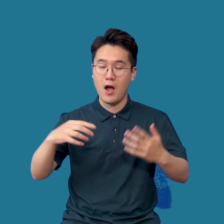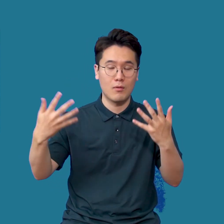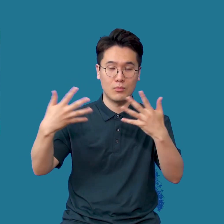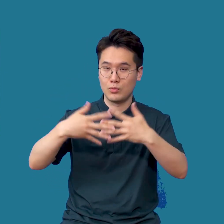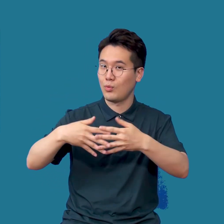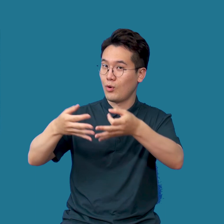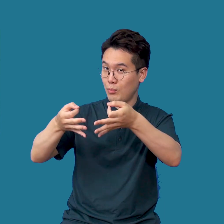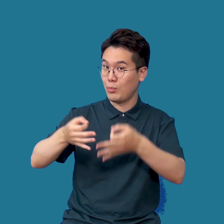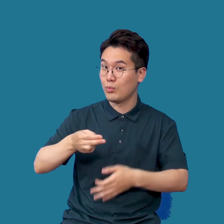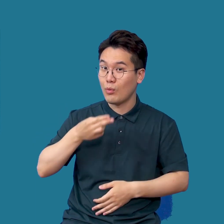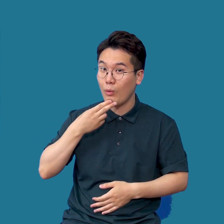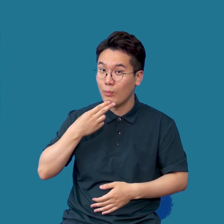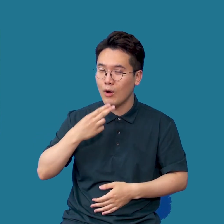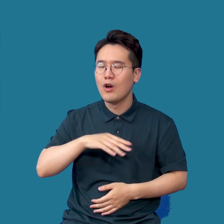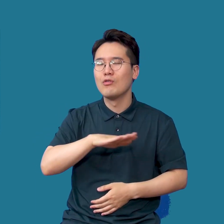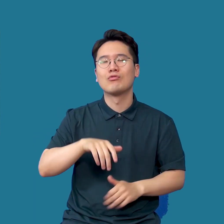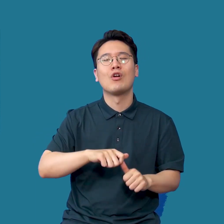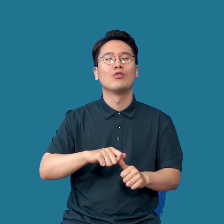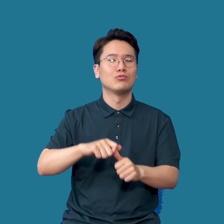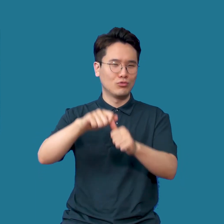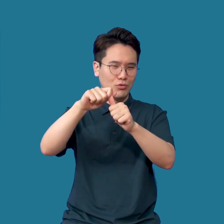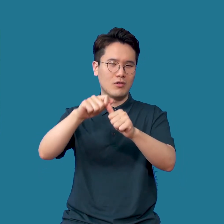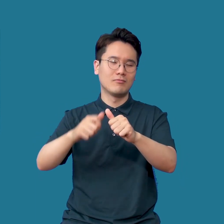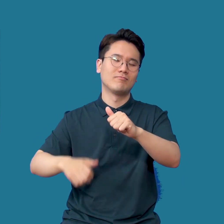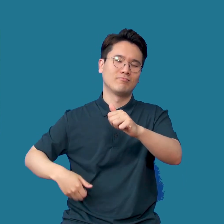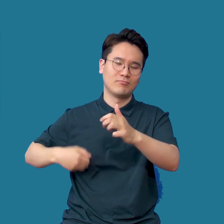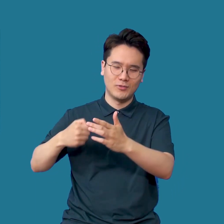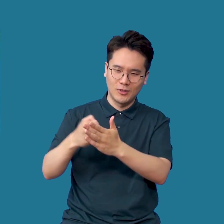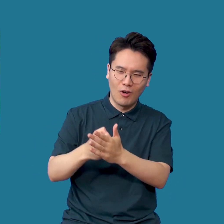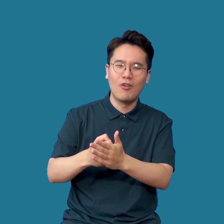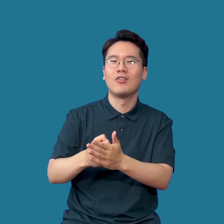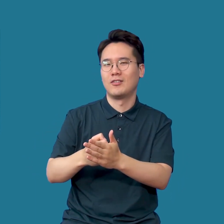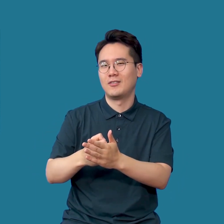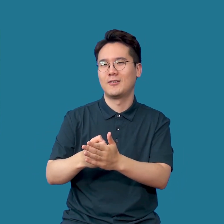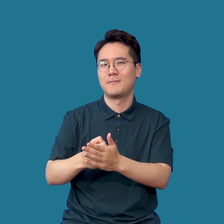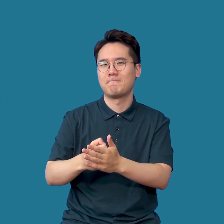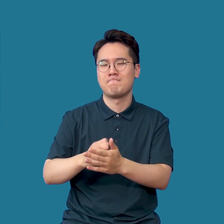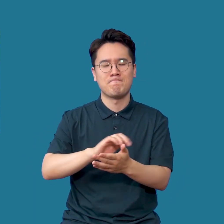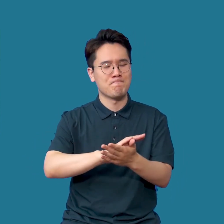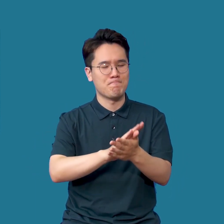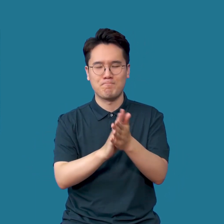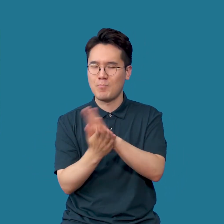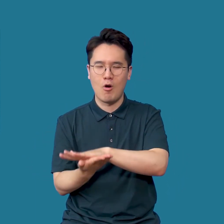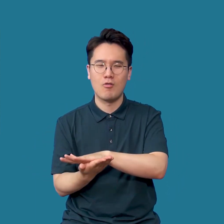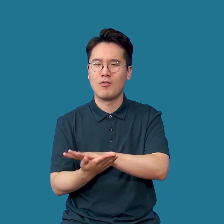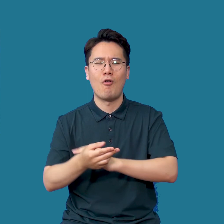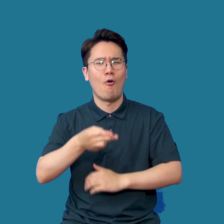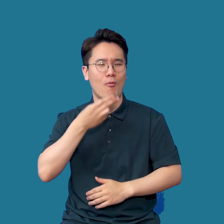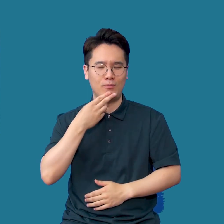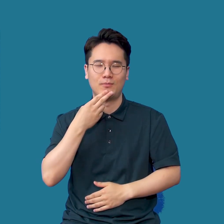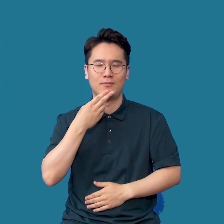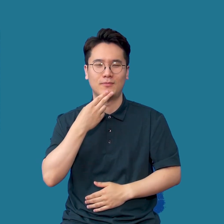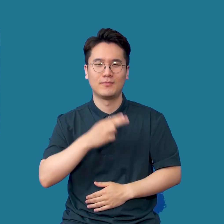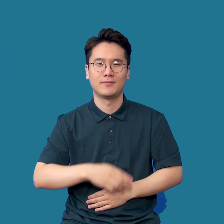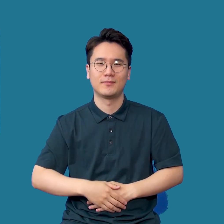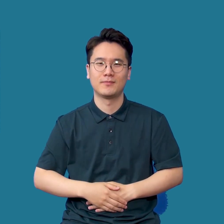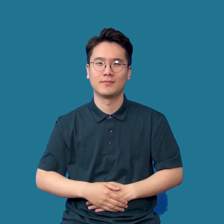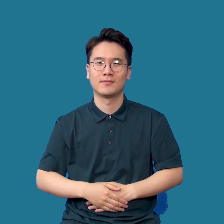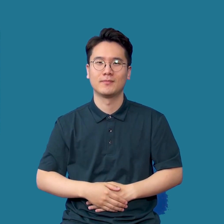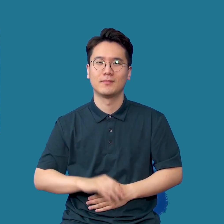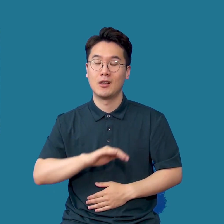벌써 하나님이 우리의 구원을 예정해 놓으셨습니다. 변경할 수 없는 것으로 예정해 놓으셨습니다.